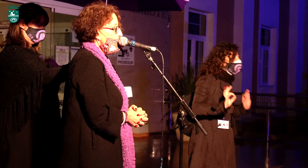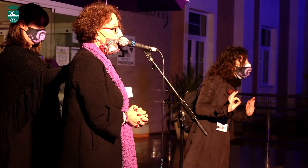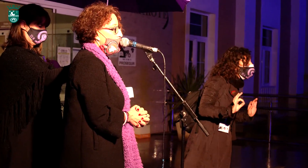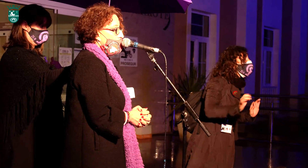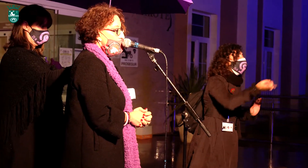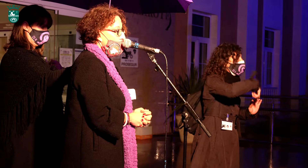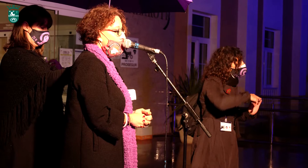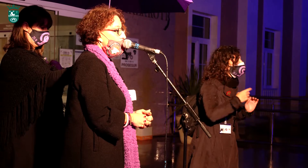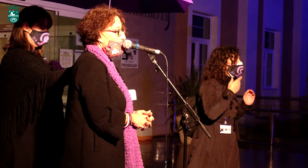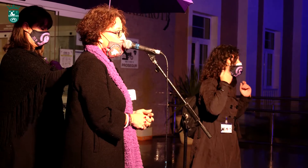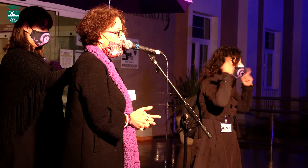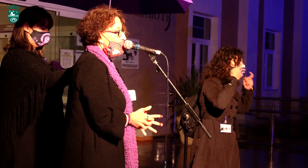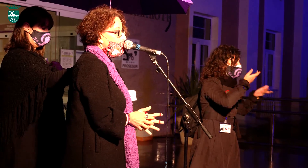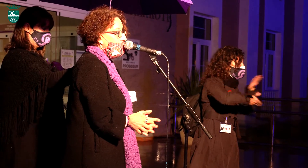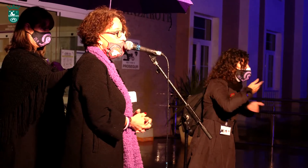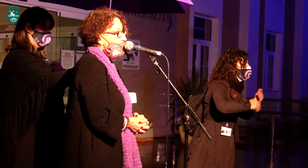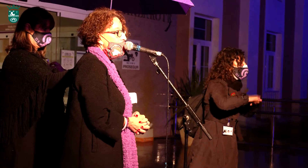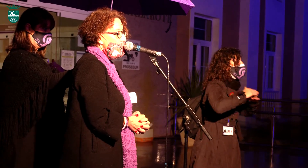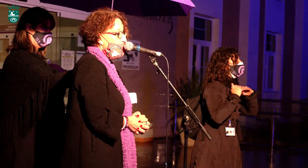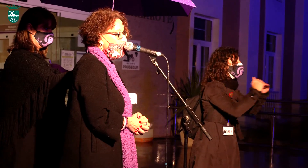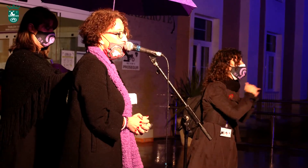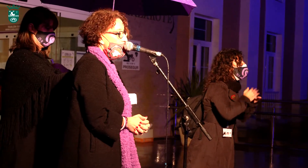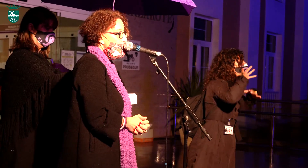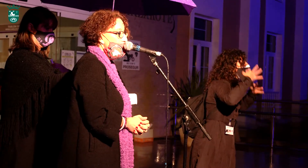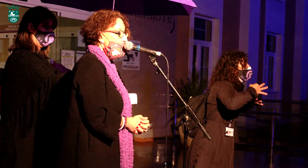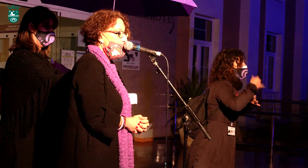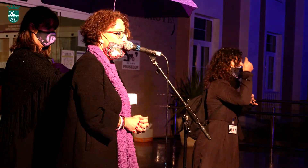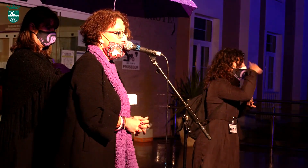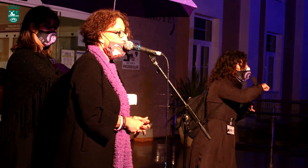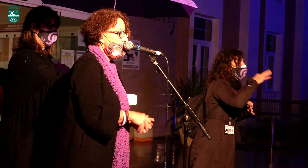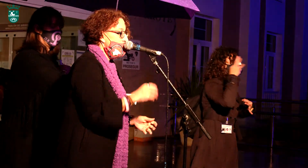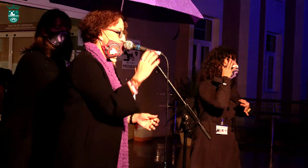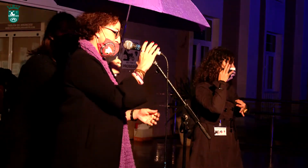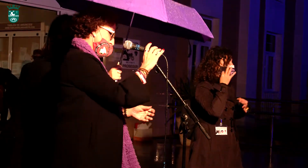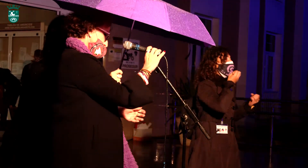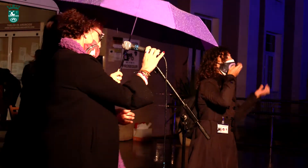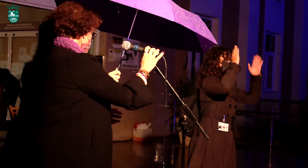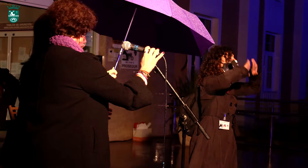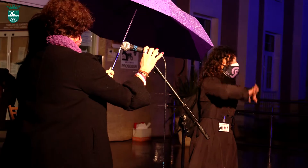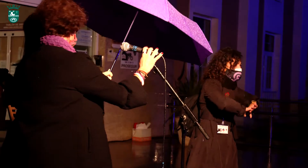contribuyamos para conseguir la igualdad real de las mujeres y los hombres. Muy buenas noches.